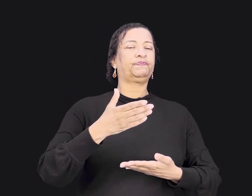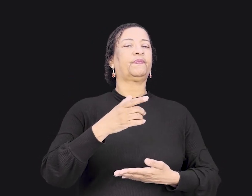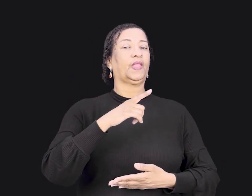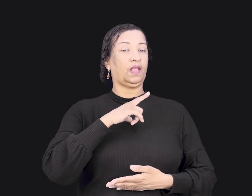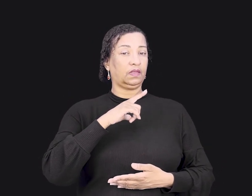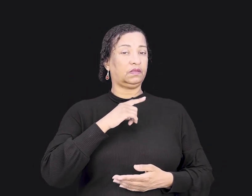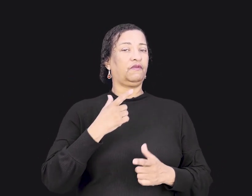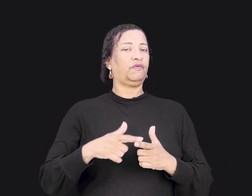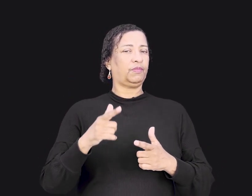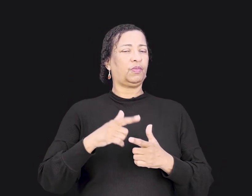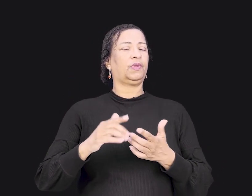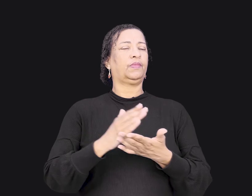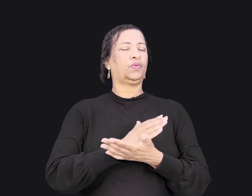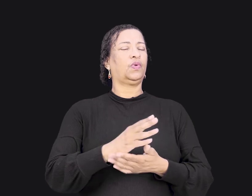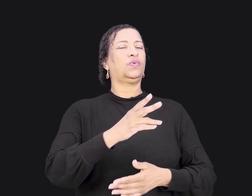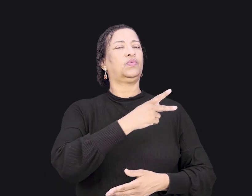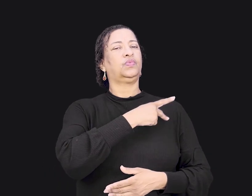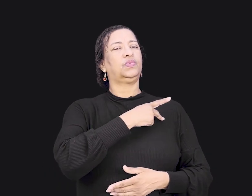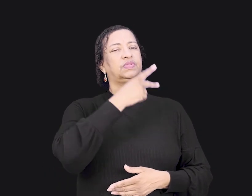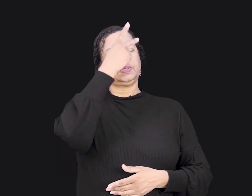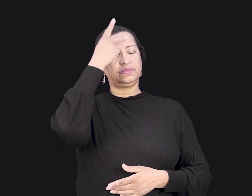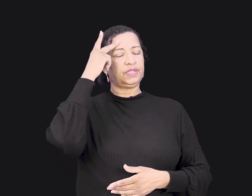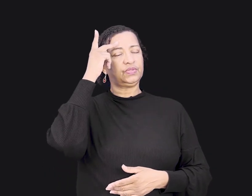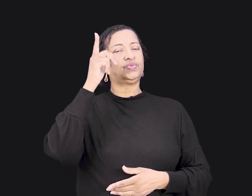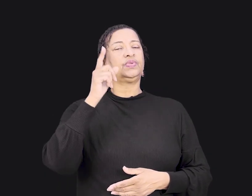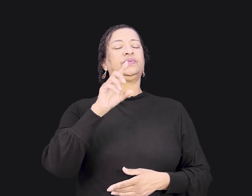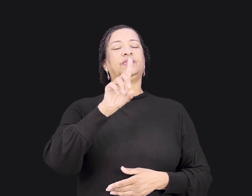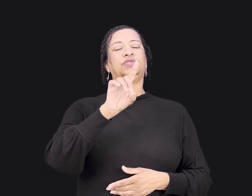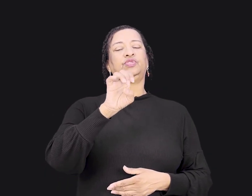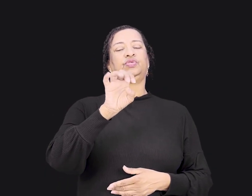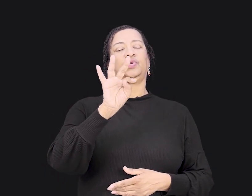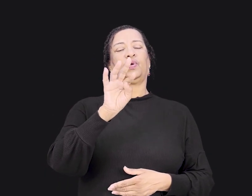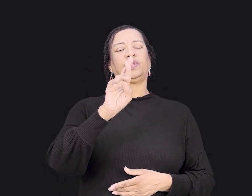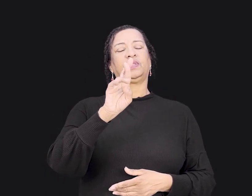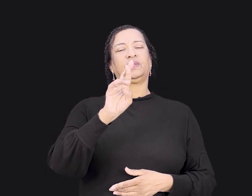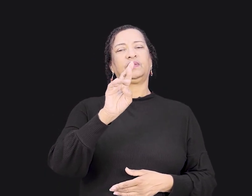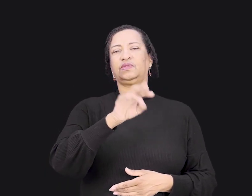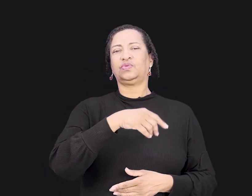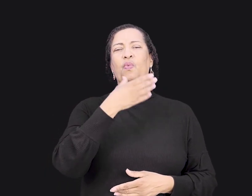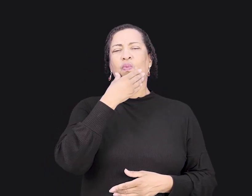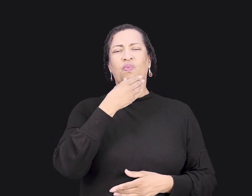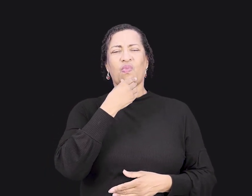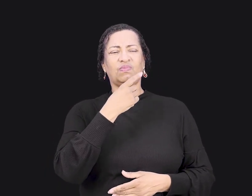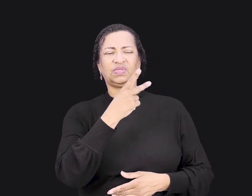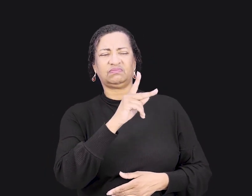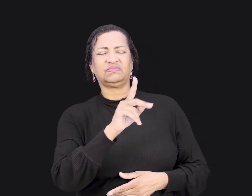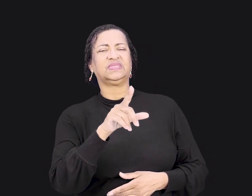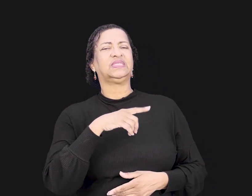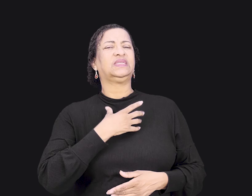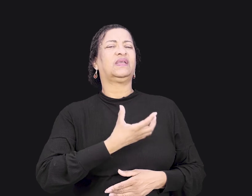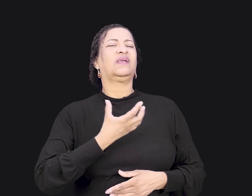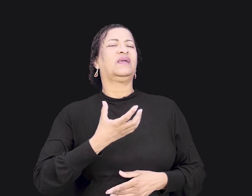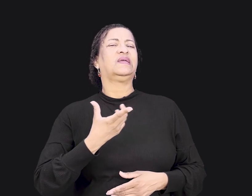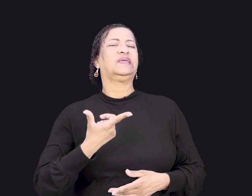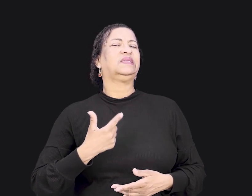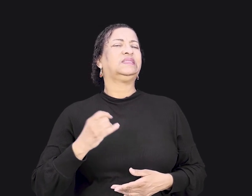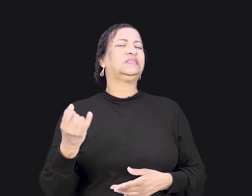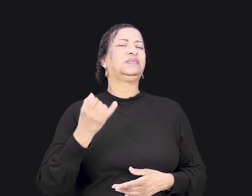com algumas pessoas, como por exemplo Diótrefes, que gostava muito de ser o mais importante entre eles. João explicou nos versículos